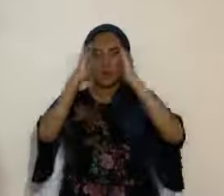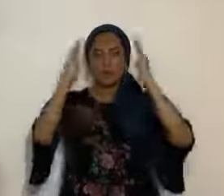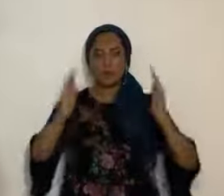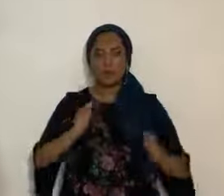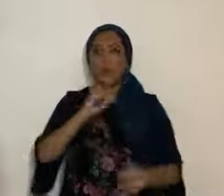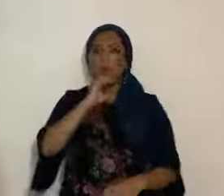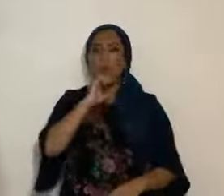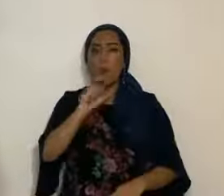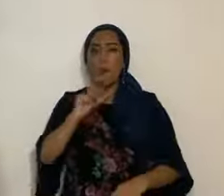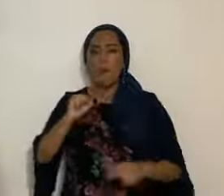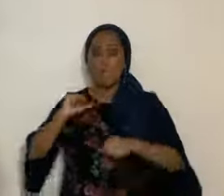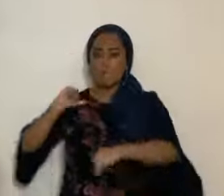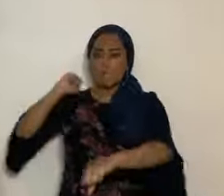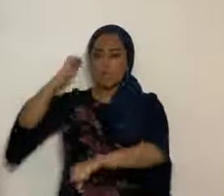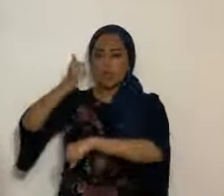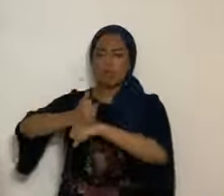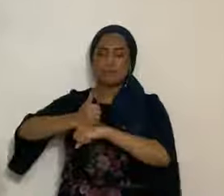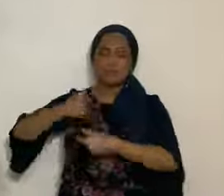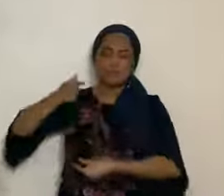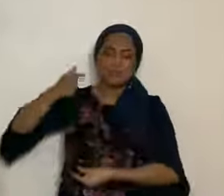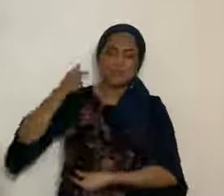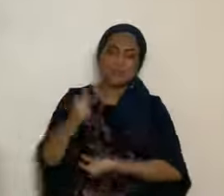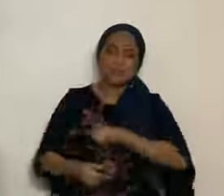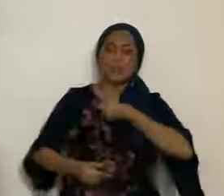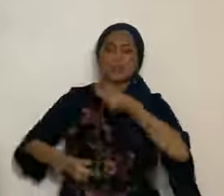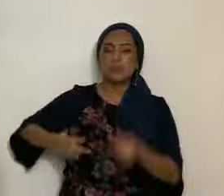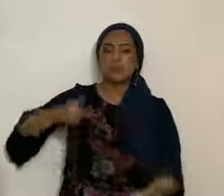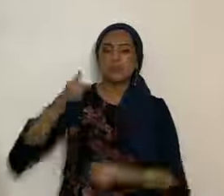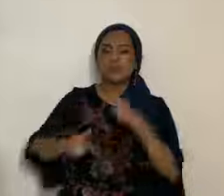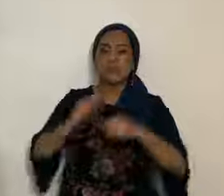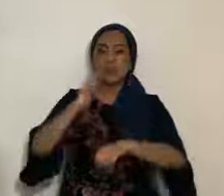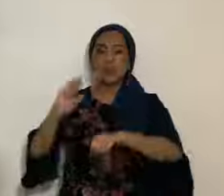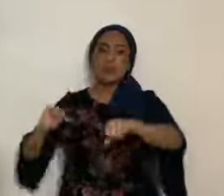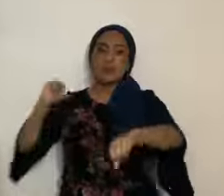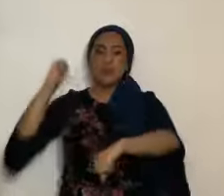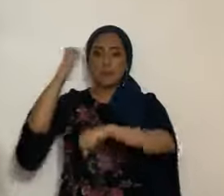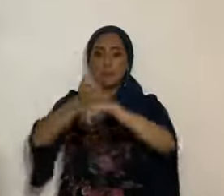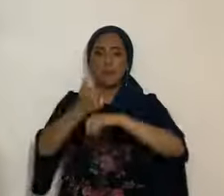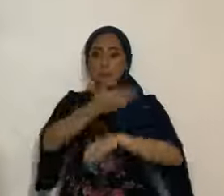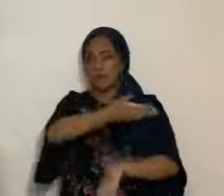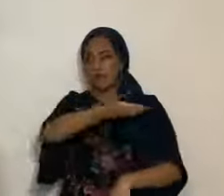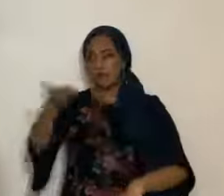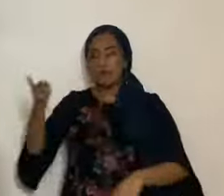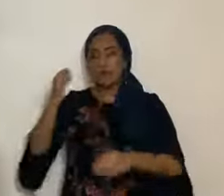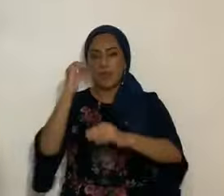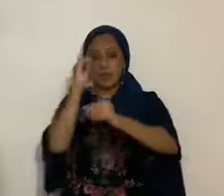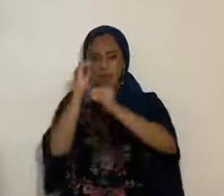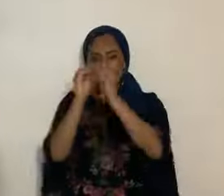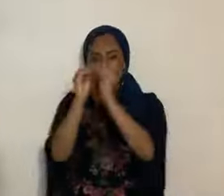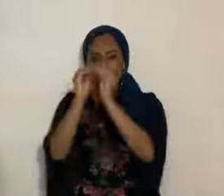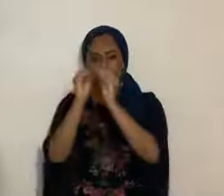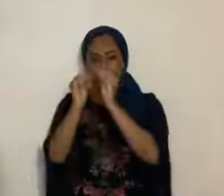los cimientos de generación y generaciones levantarás, y serás llamado reparador de portillos,